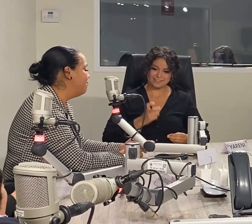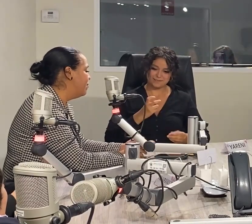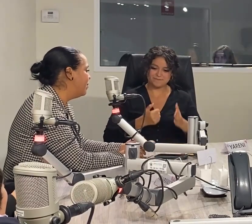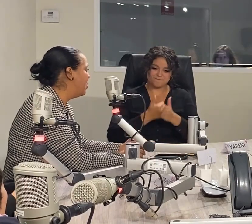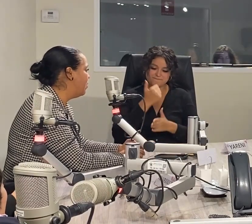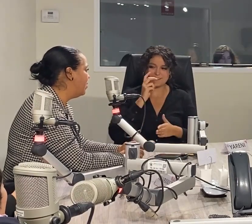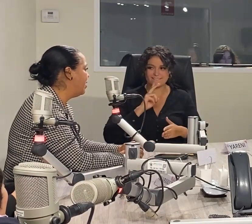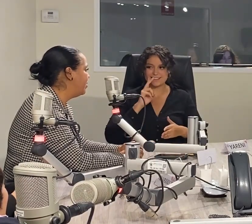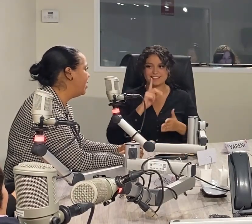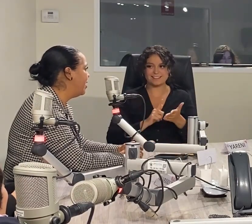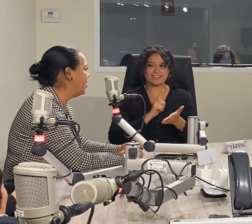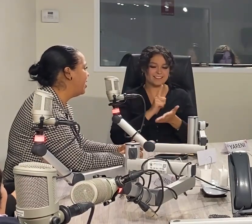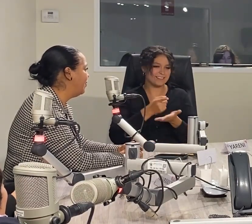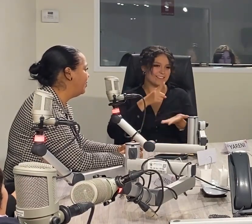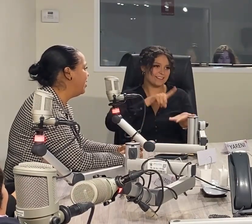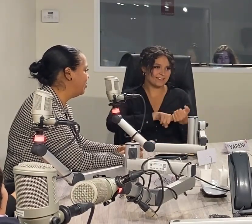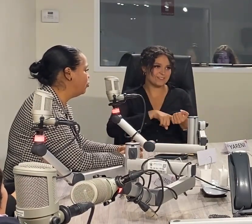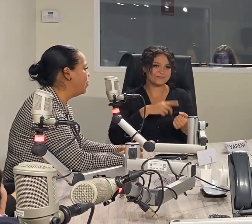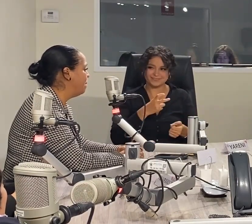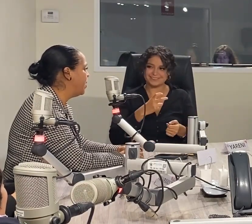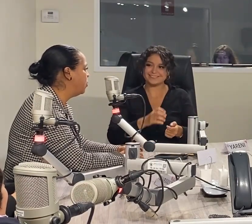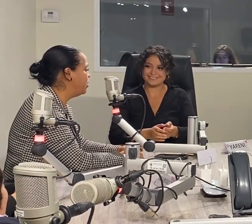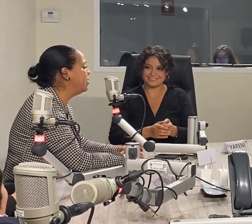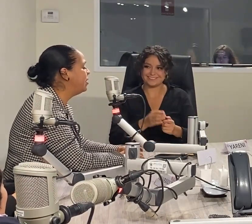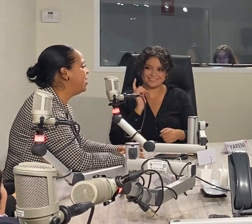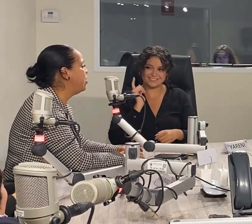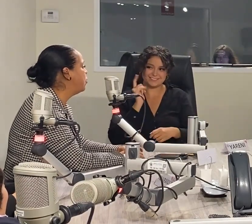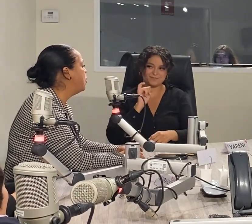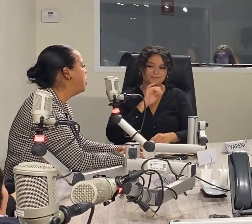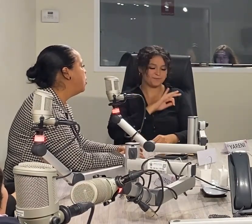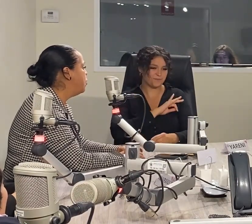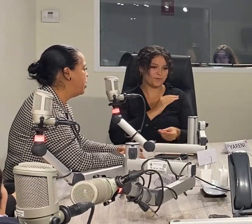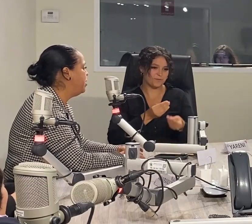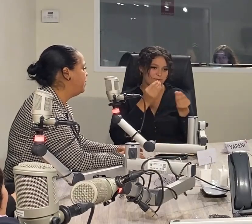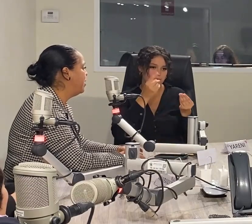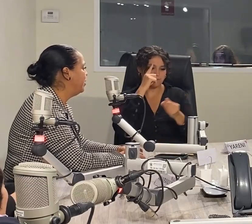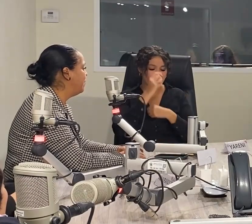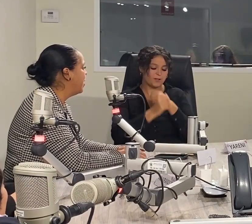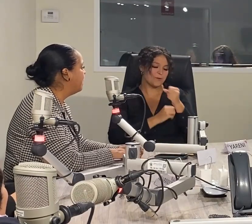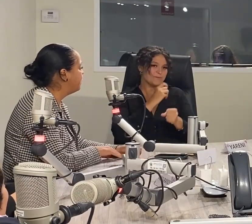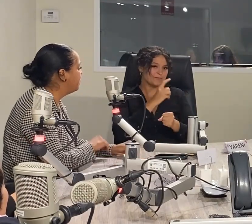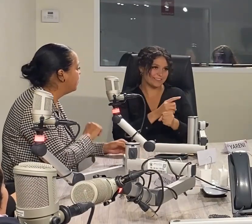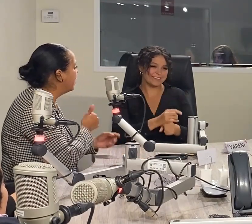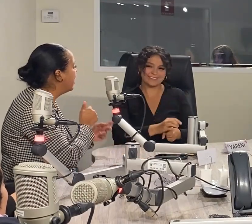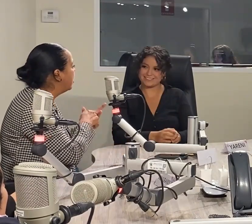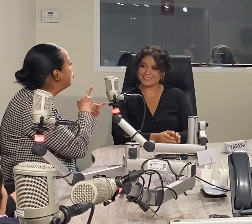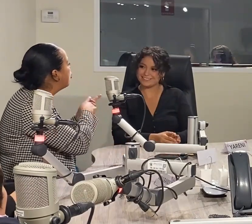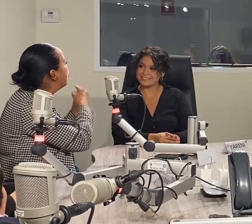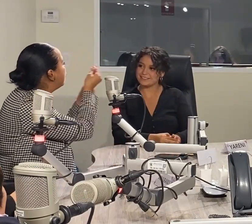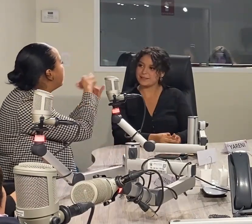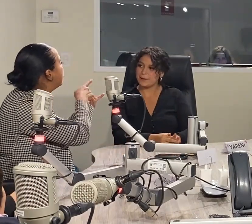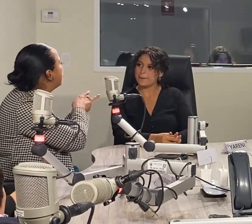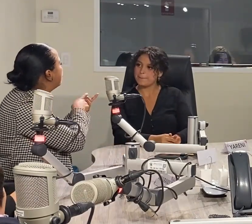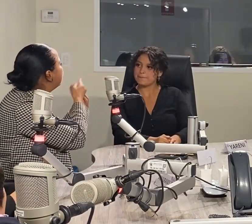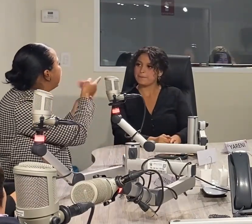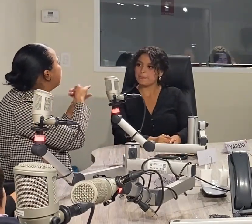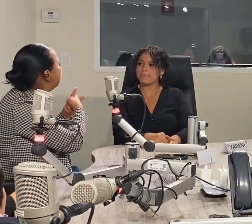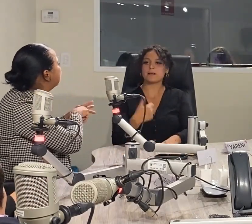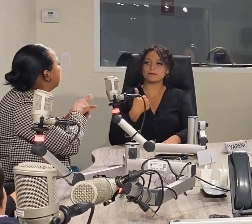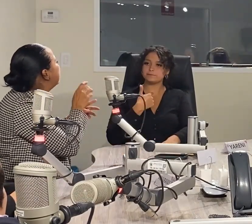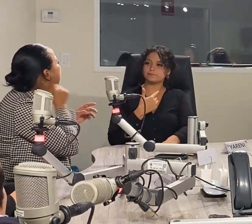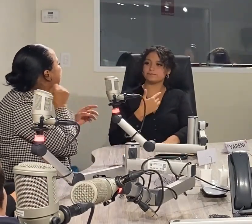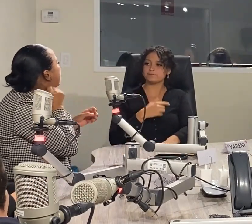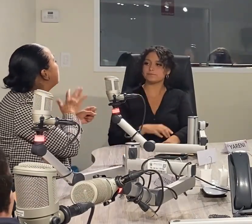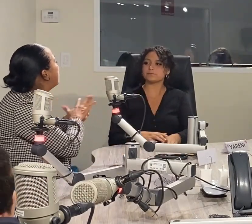y que salga adelante esto. Pero sí entregué yo una iniciativa. ¿Y dónde la entregaste? ¿Qué senador,